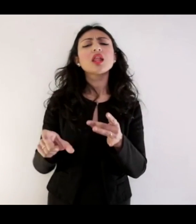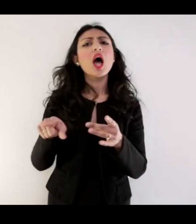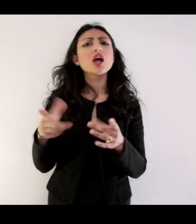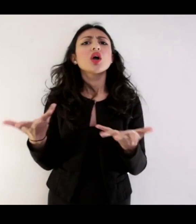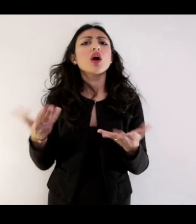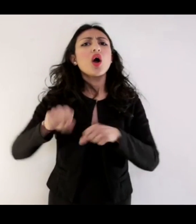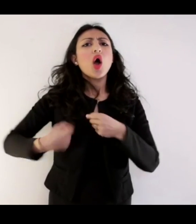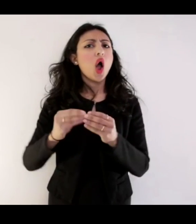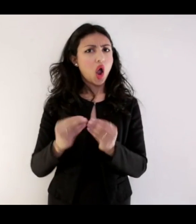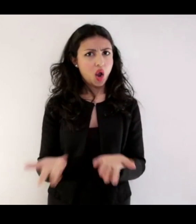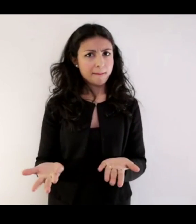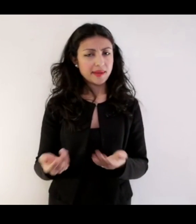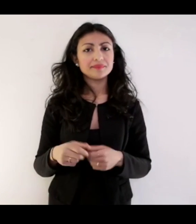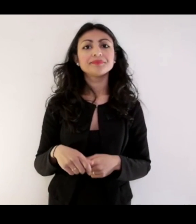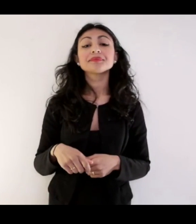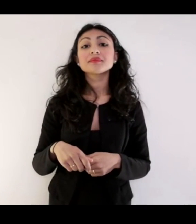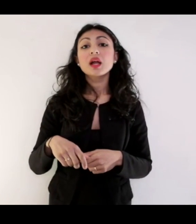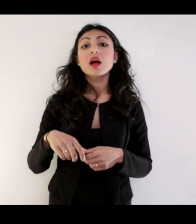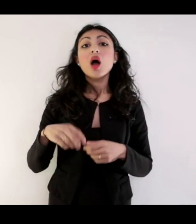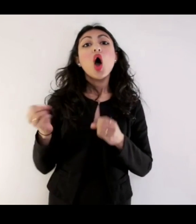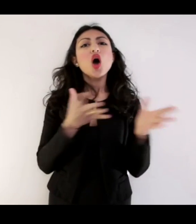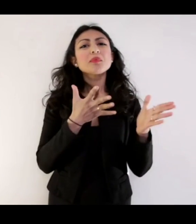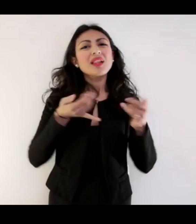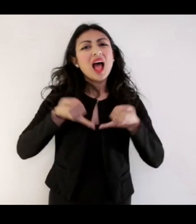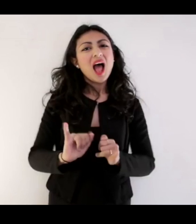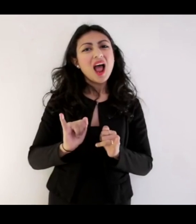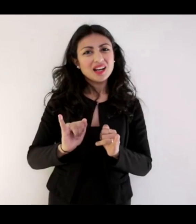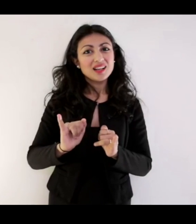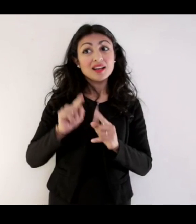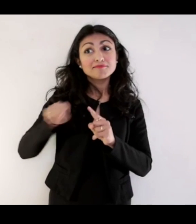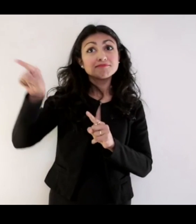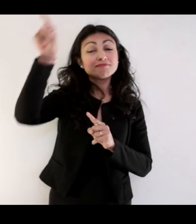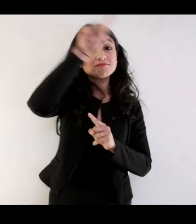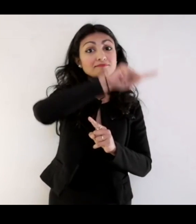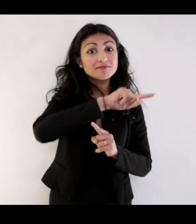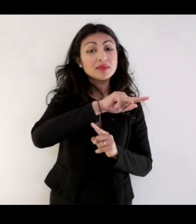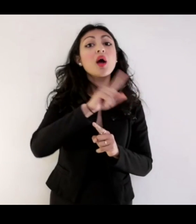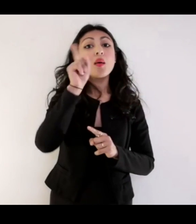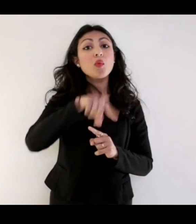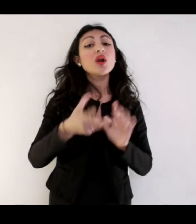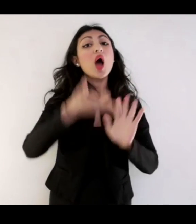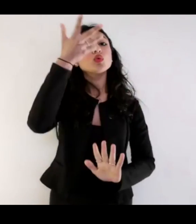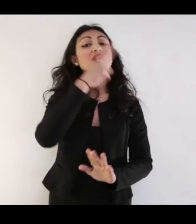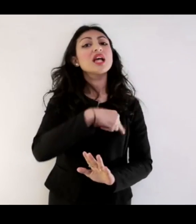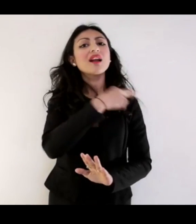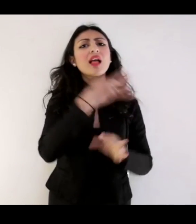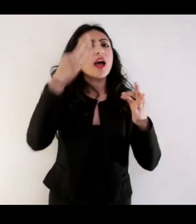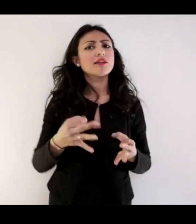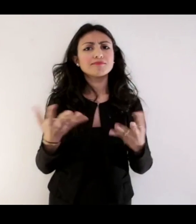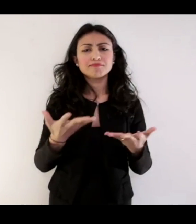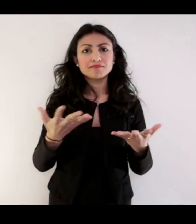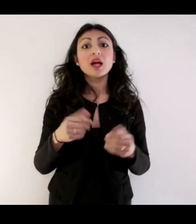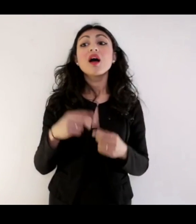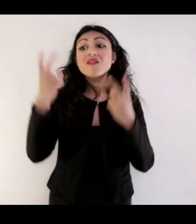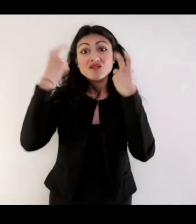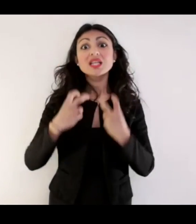La decisione condivisa tra tutti i centri di nascita lombardi e con le autorità sanitarie è che l'attività ambulatoriale